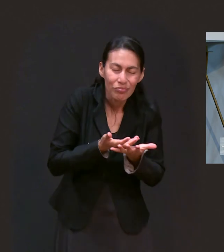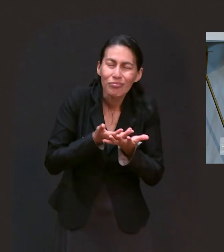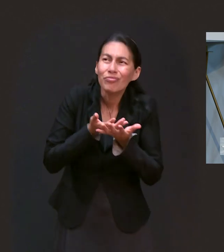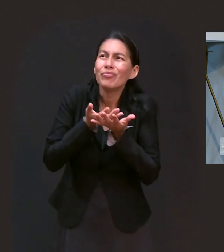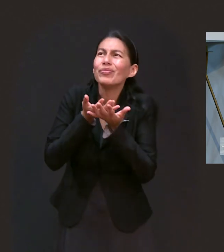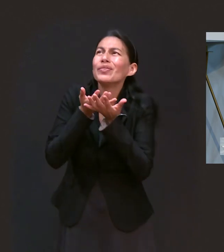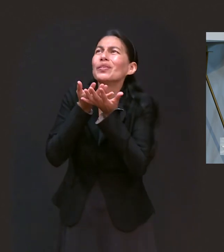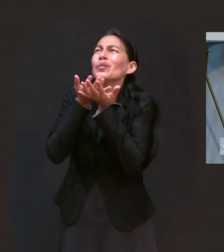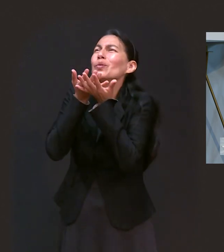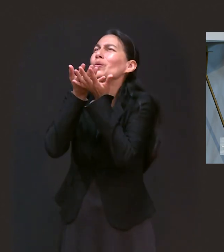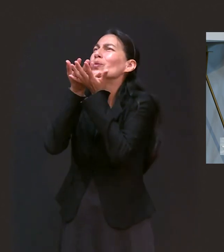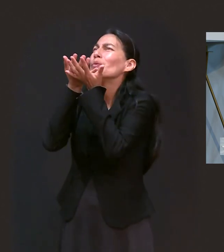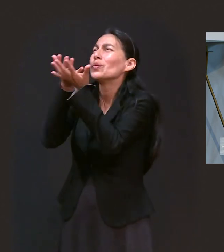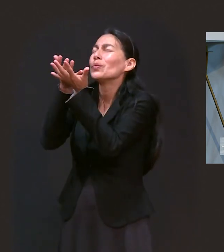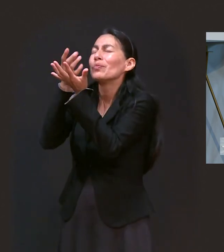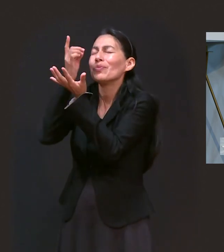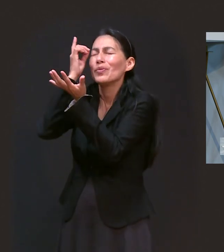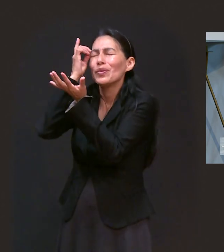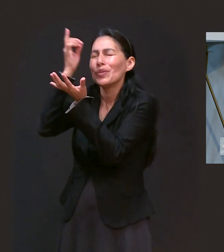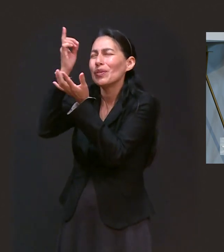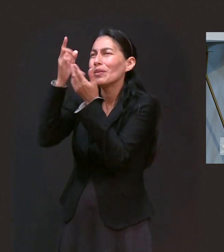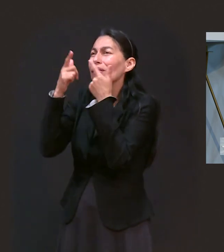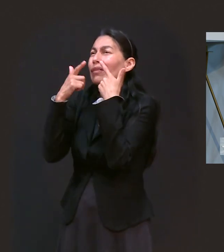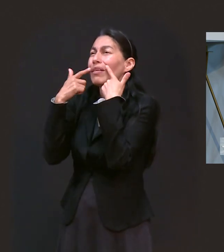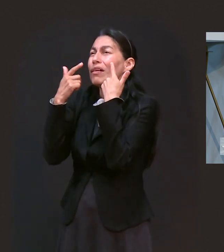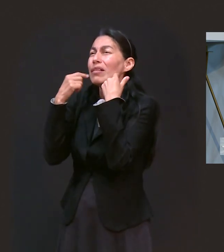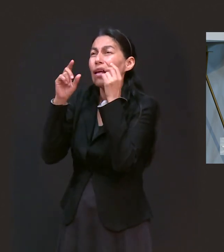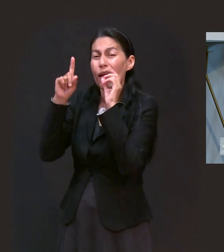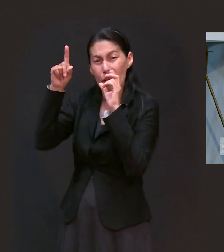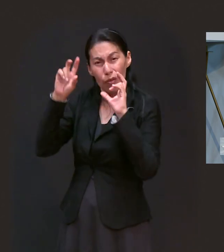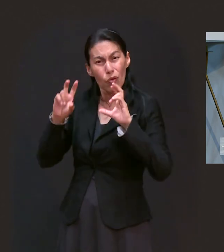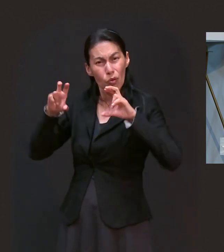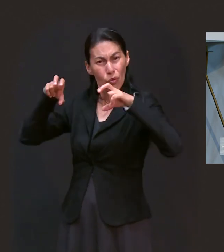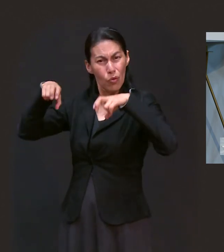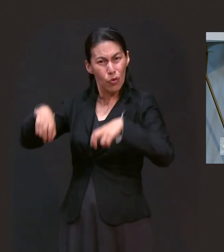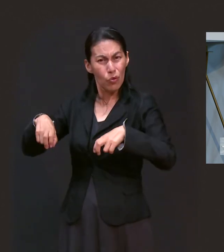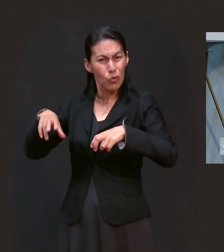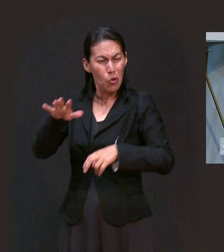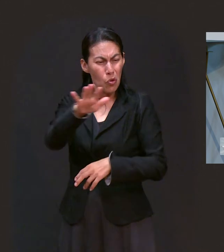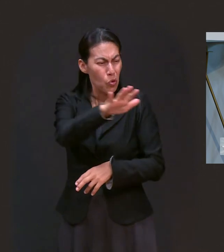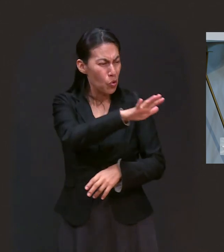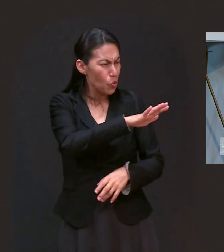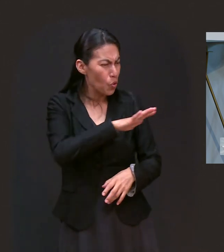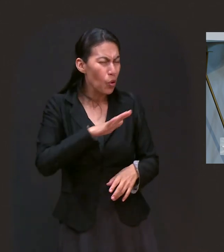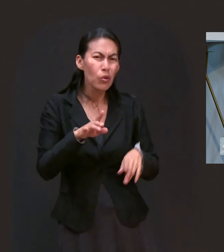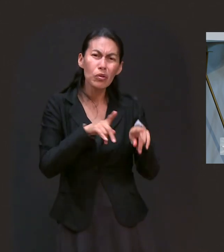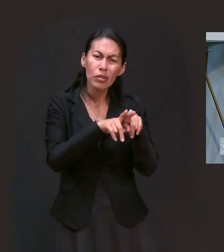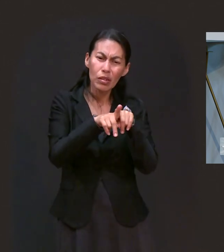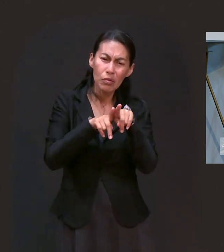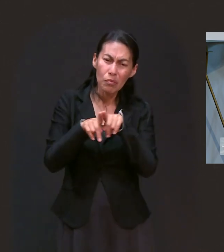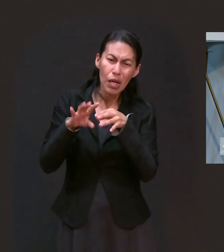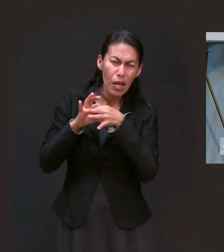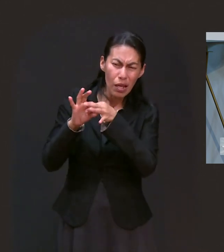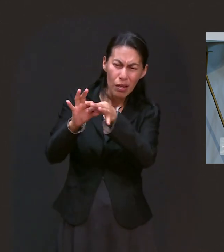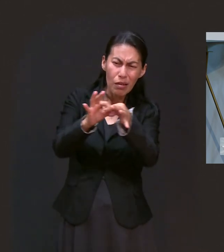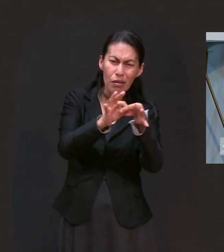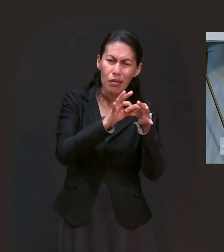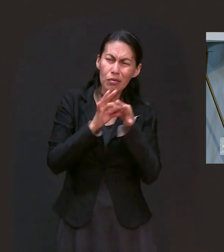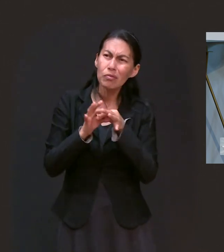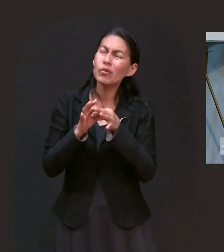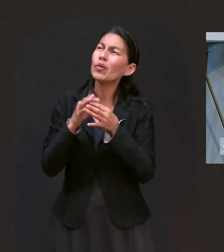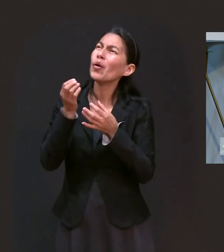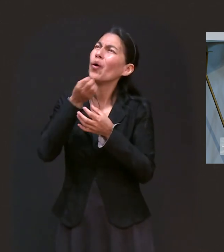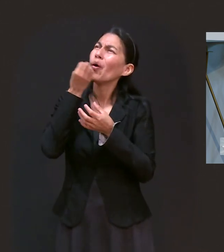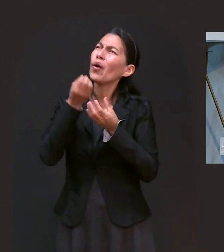esas necesidades al trono de la gracia de dios' como hermanos que somos en cristo jesús que nadie se